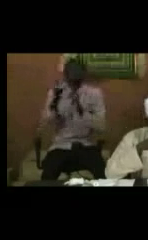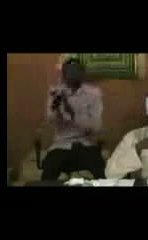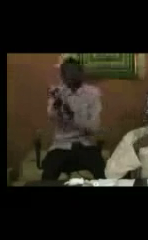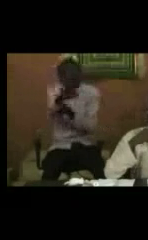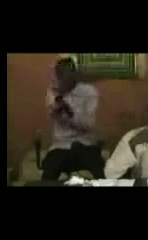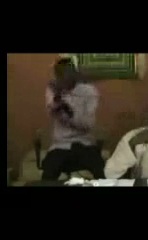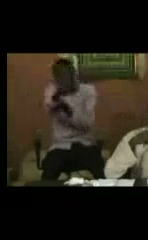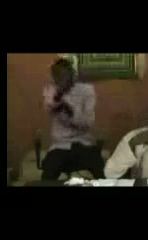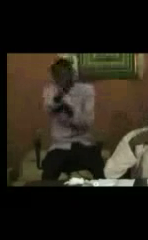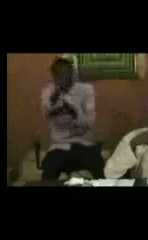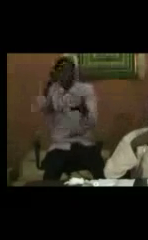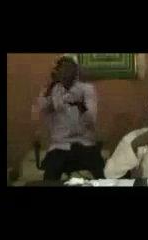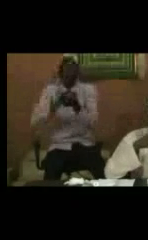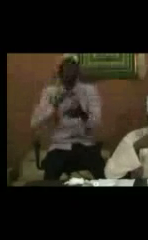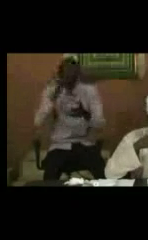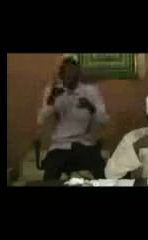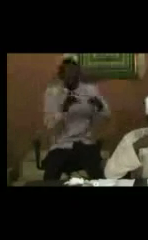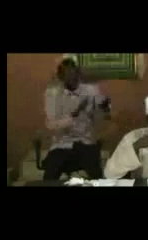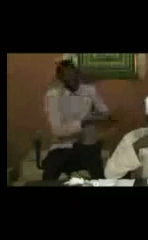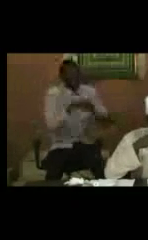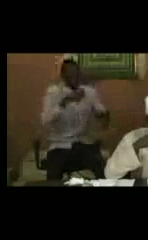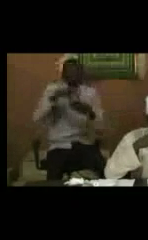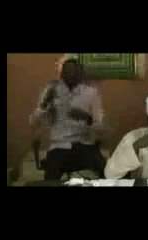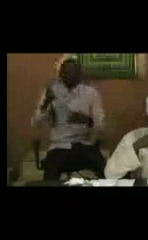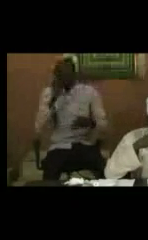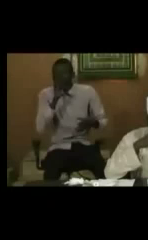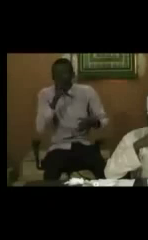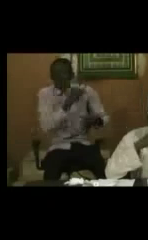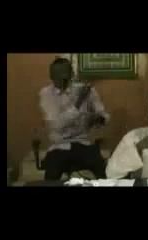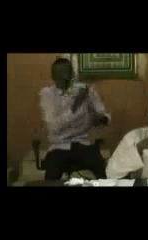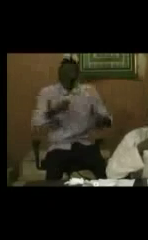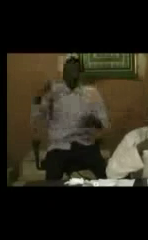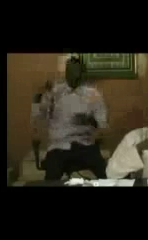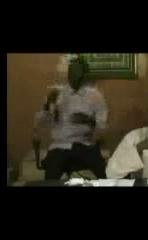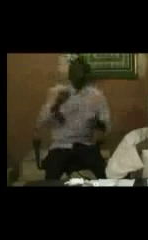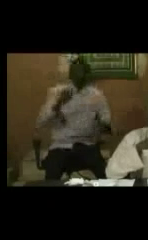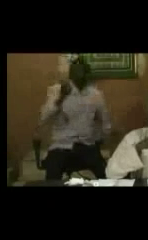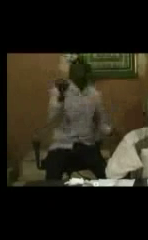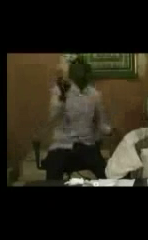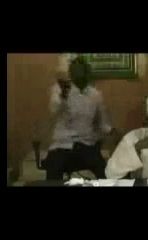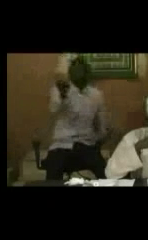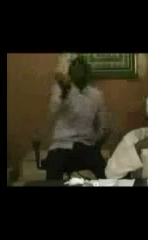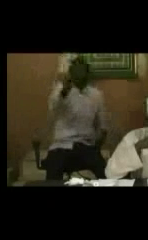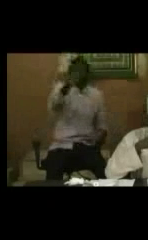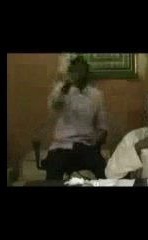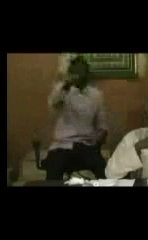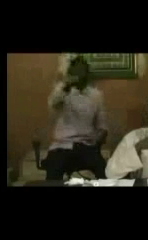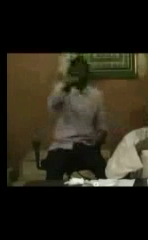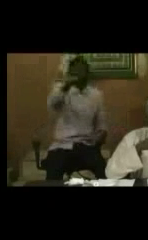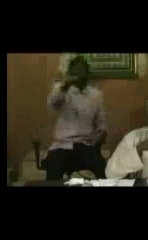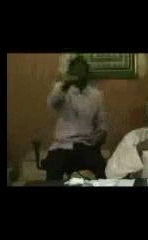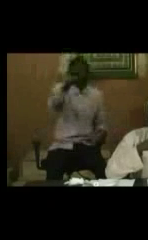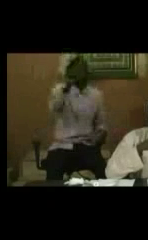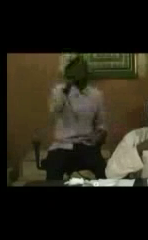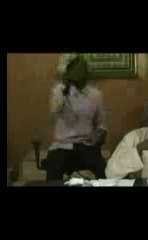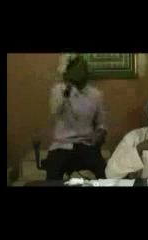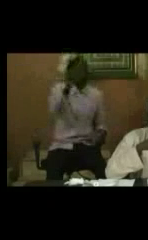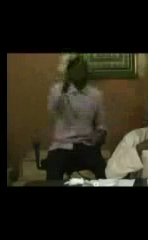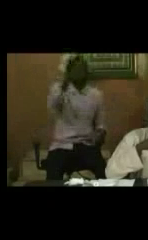walikabdu watihal edo ati awon mejeji eje nu